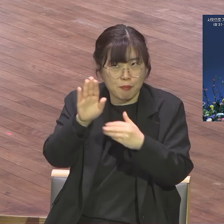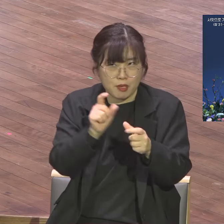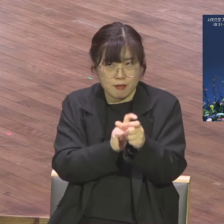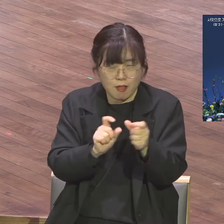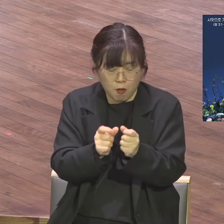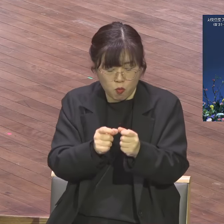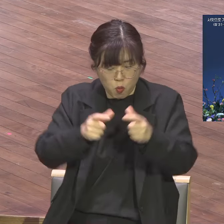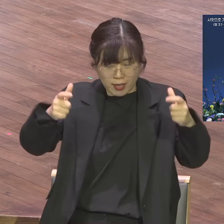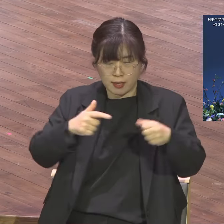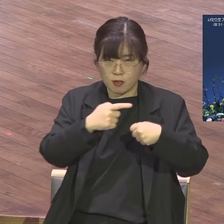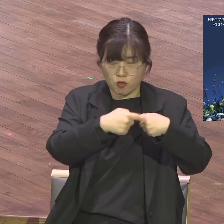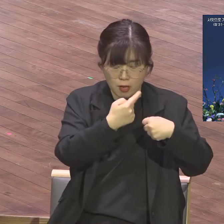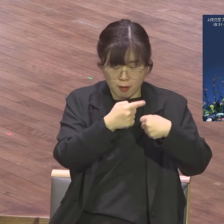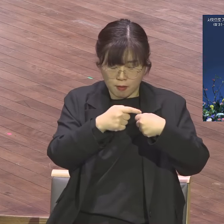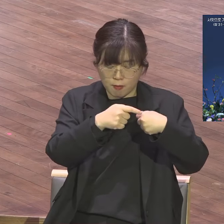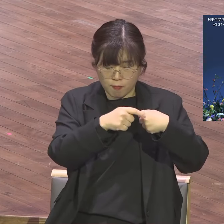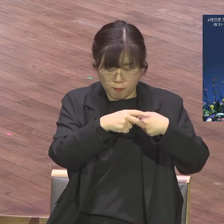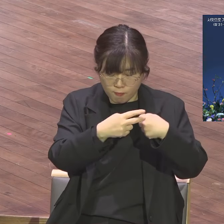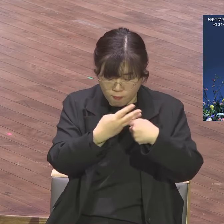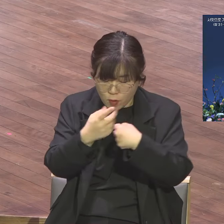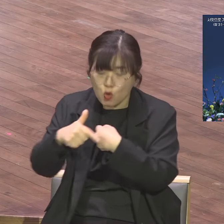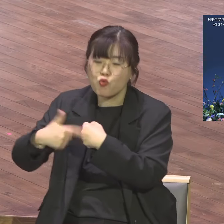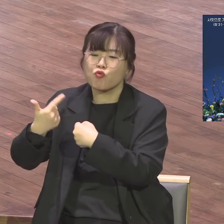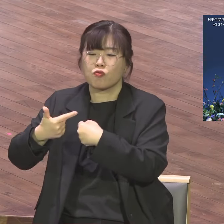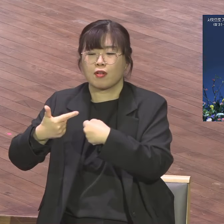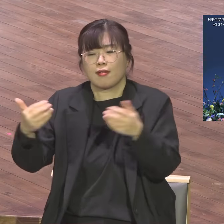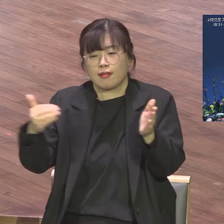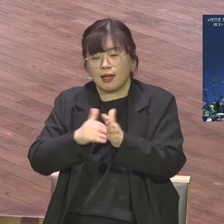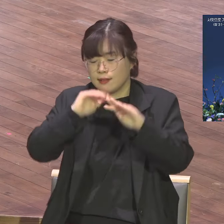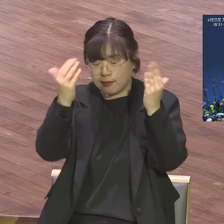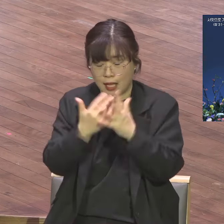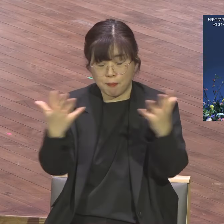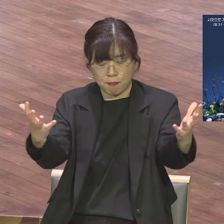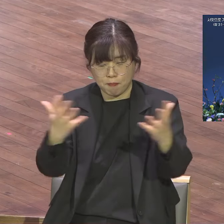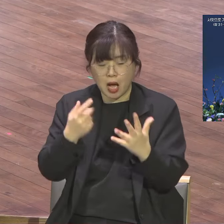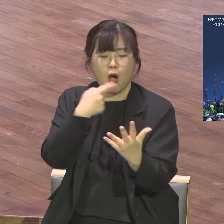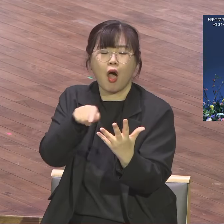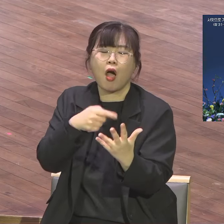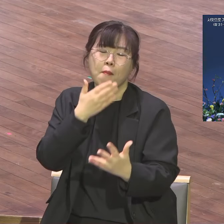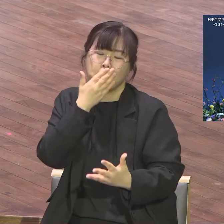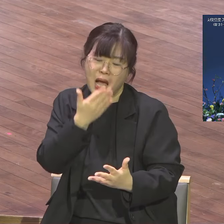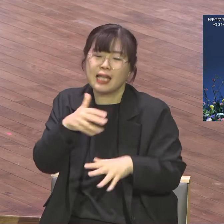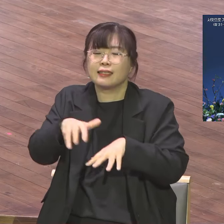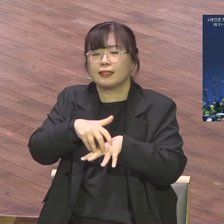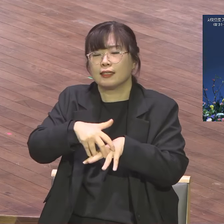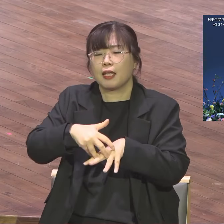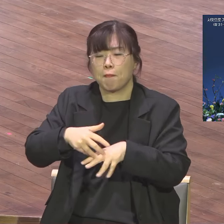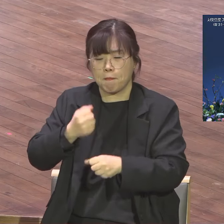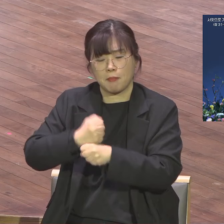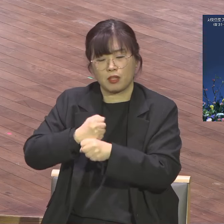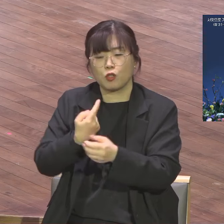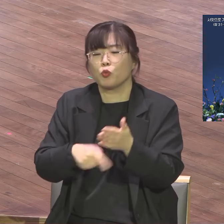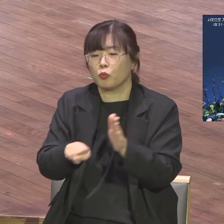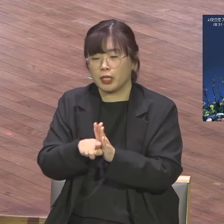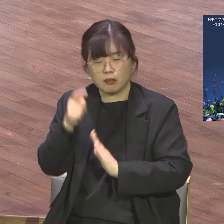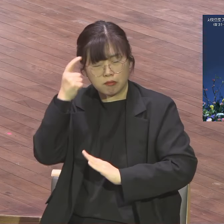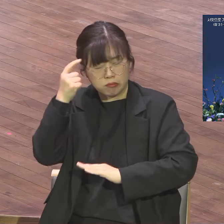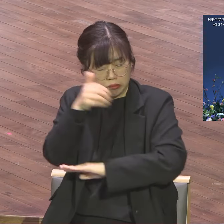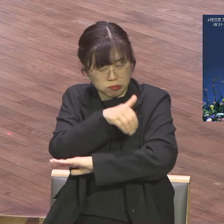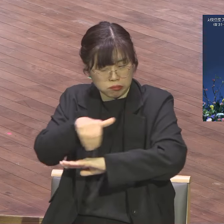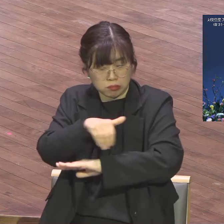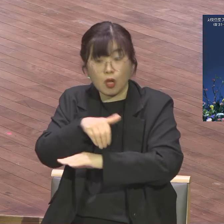아주 중요한 기간이에요. 근데 이게 다 끝나는 거예요. 사실 우리 예원 중직자와 성도님들이 이 가슴을 가지시기